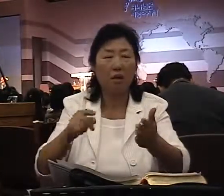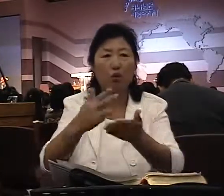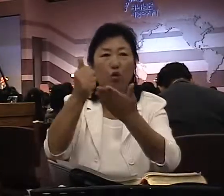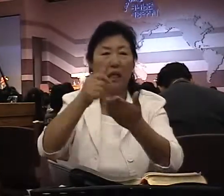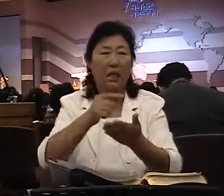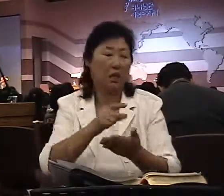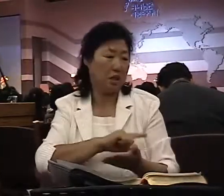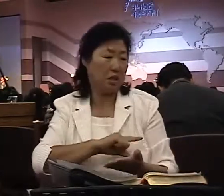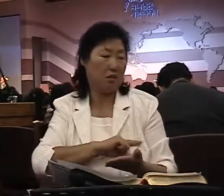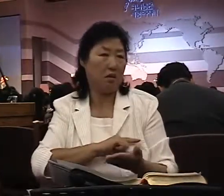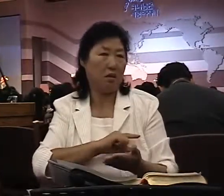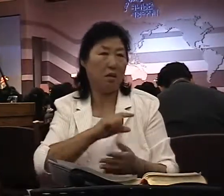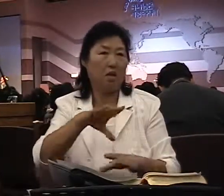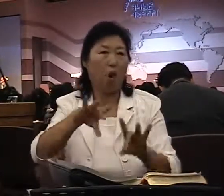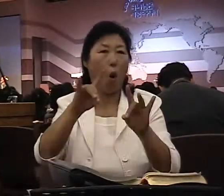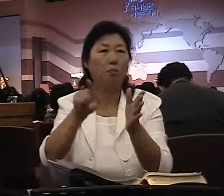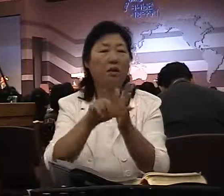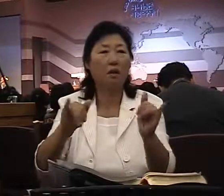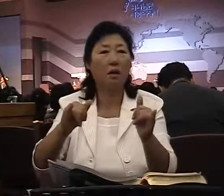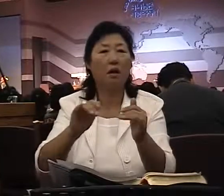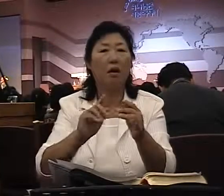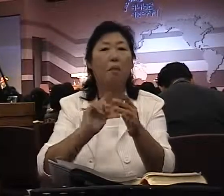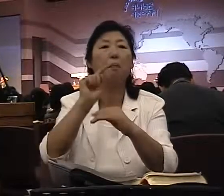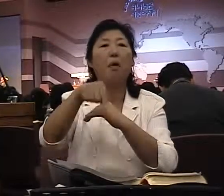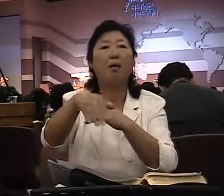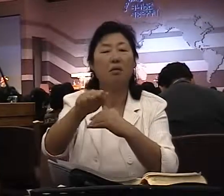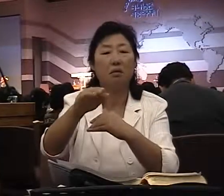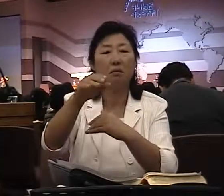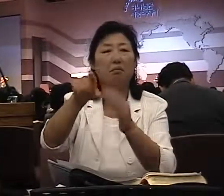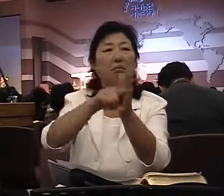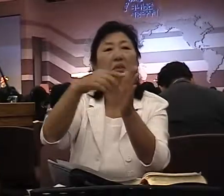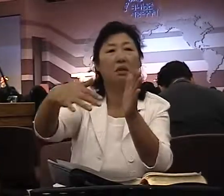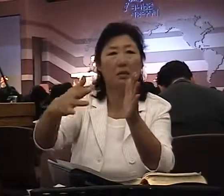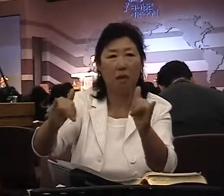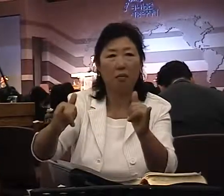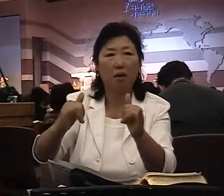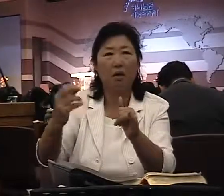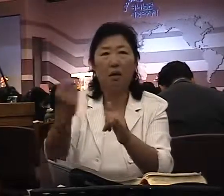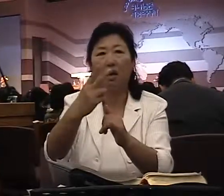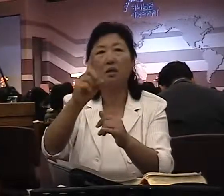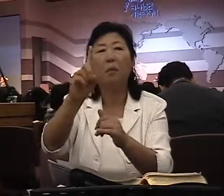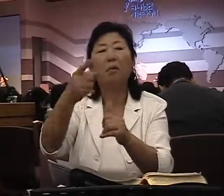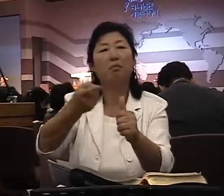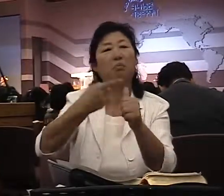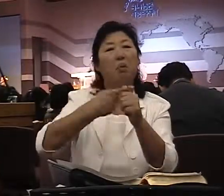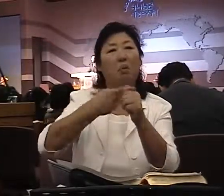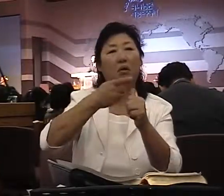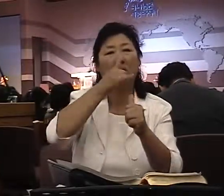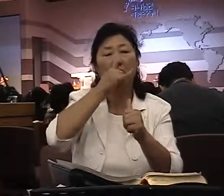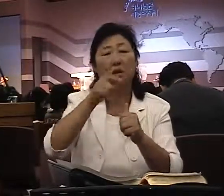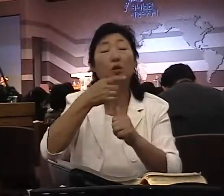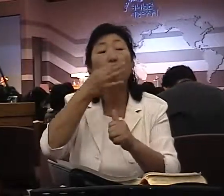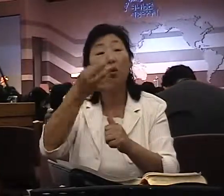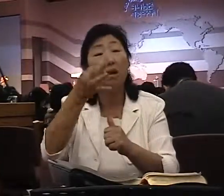초신자들, 밖에서 안 믿는 사람들이 다시 한번 조롱하는 그런 소리만 들리는데도 불구하고 안 보여요.